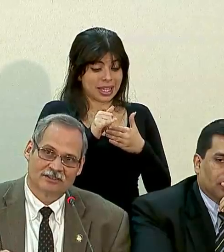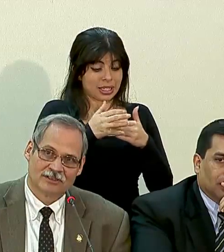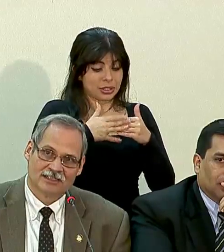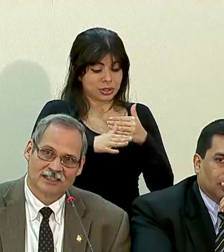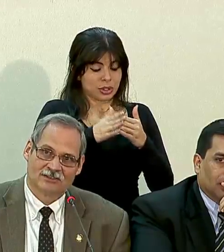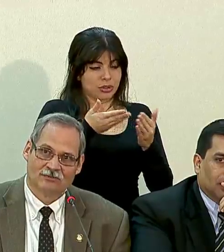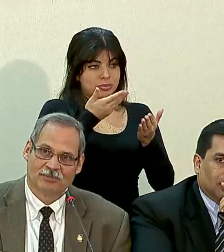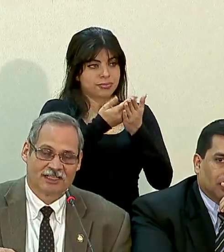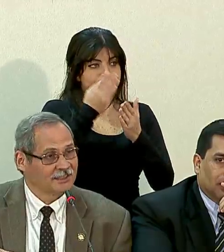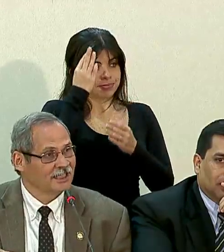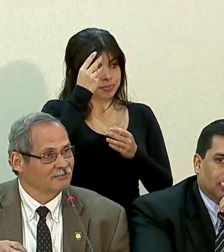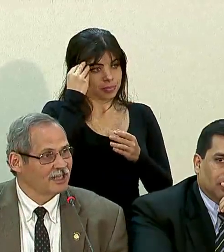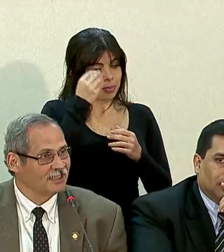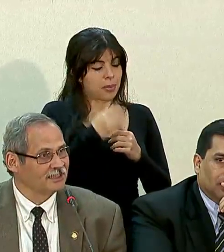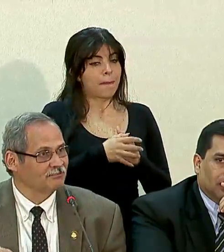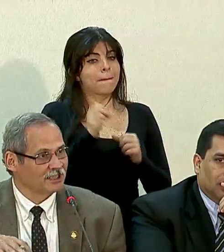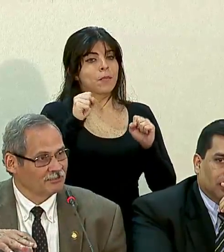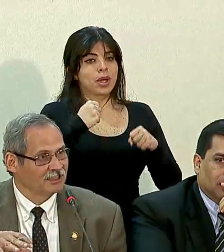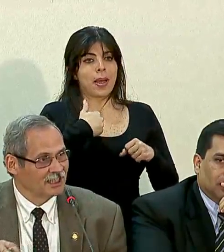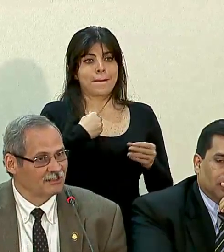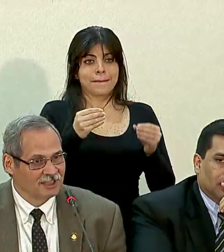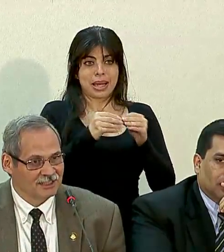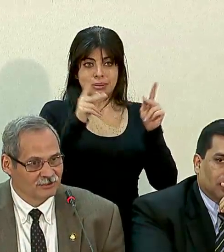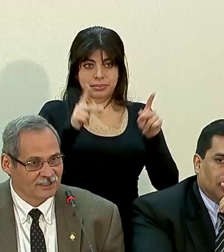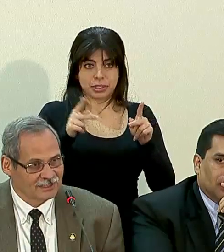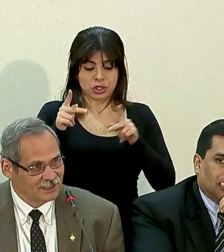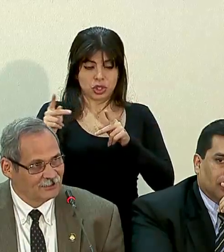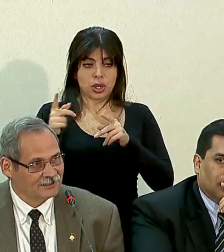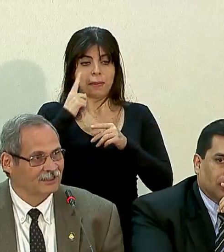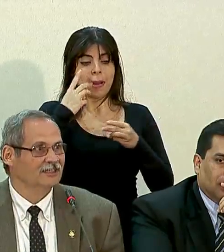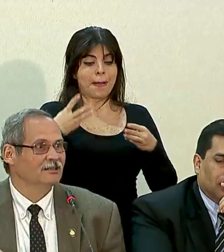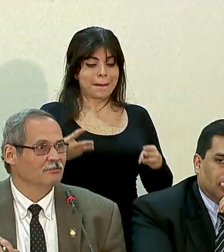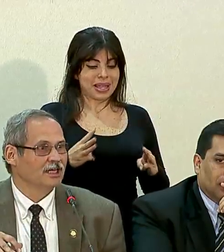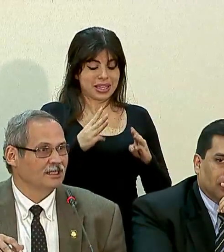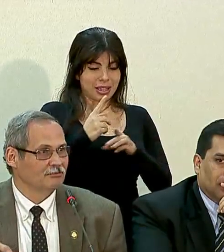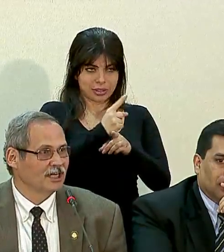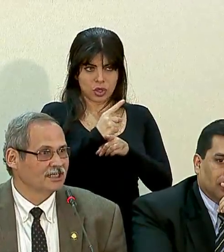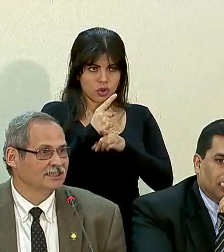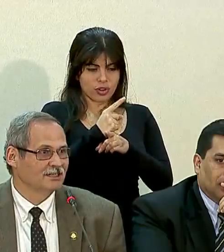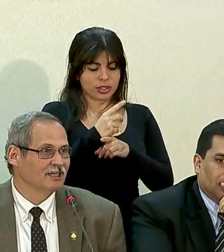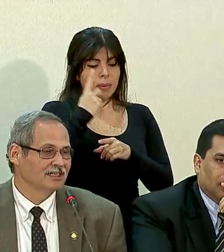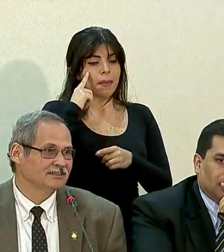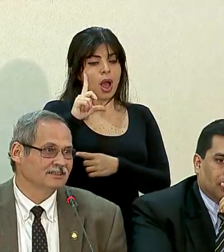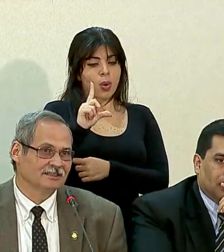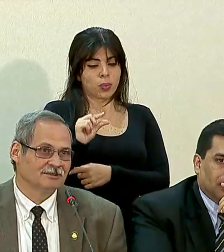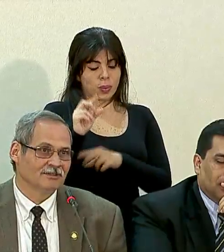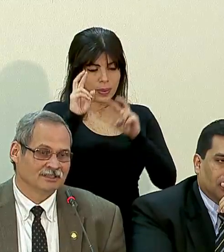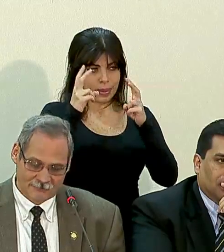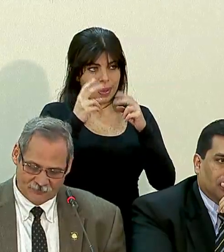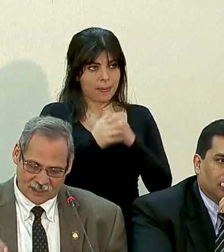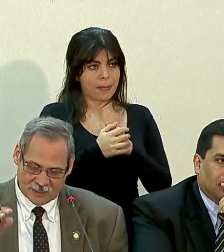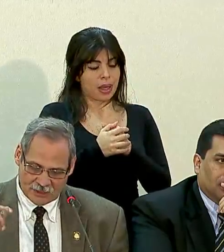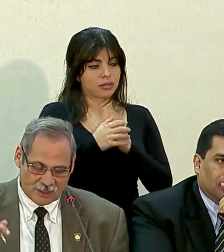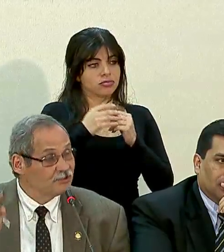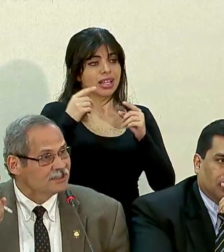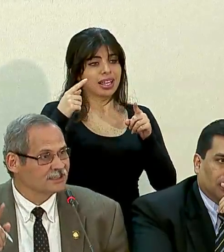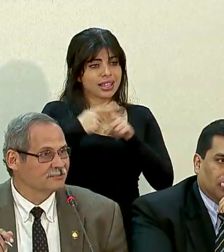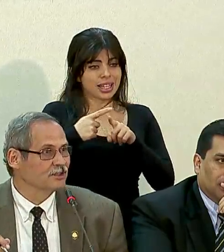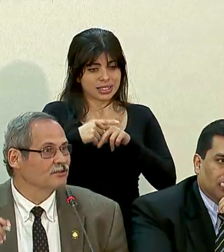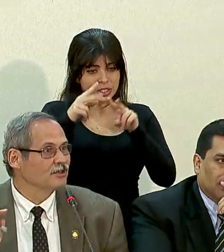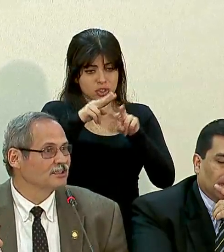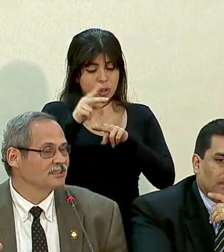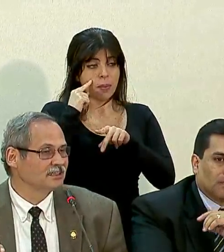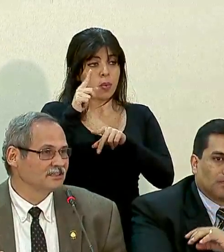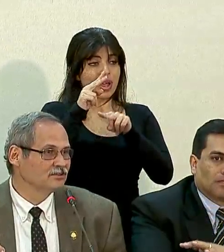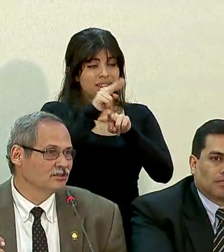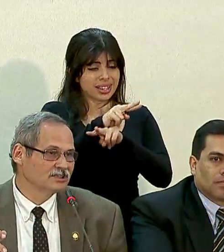planteando una reorganización para tener más gente, para plantear las medidas correctivas, para bajar el tema de las intercepciones. Ahora, una